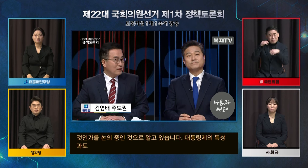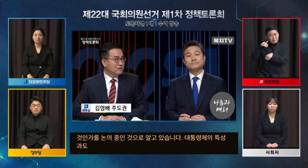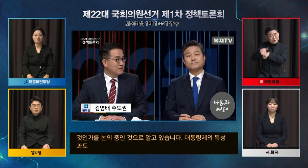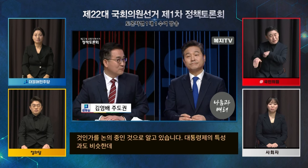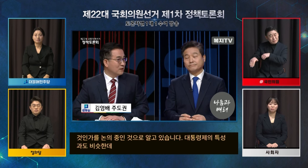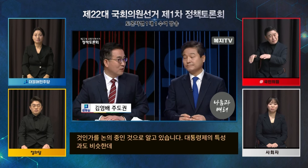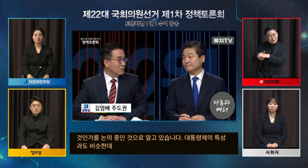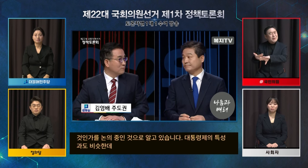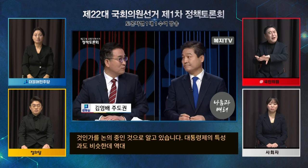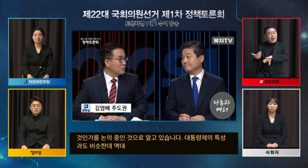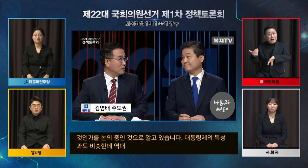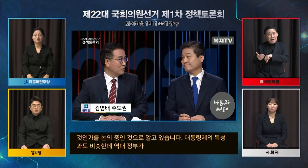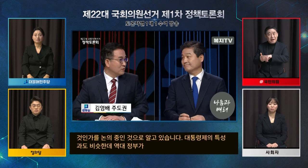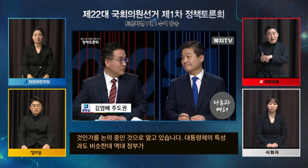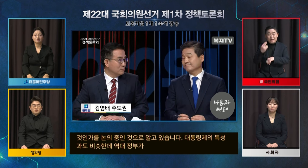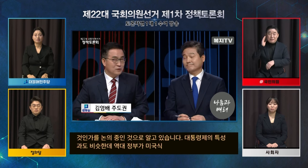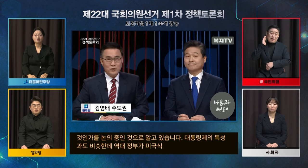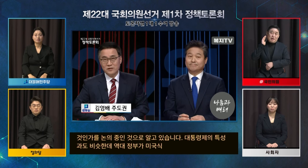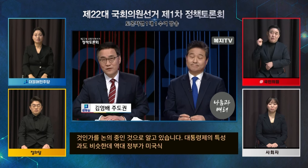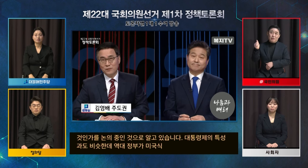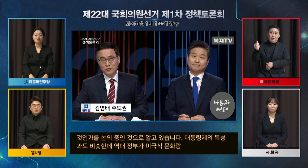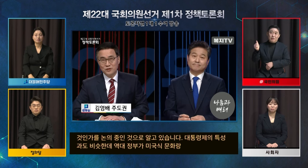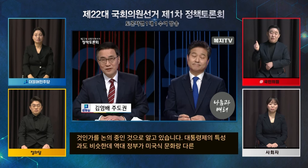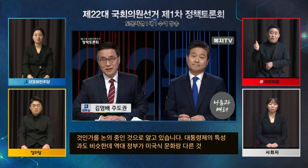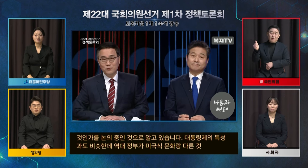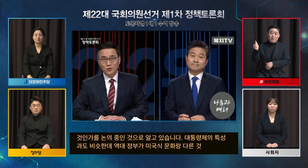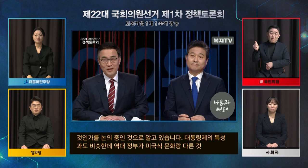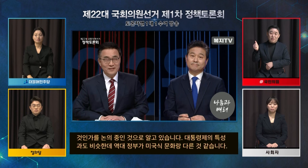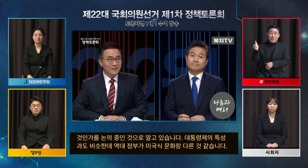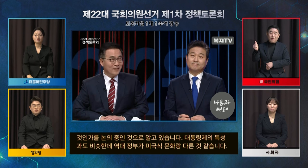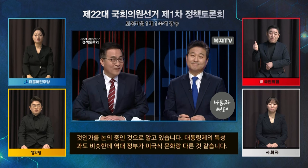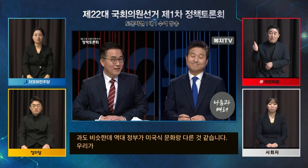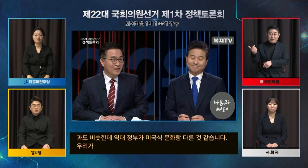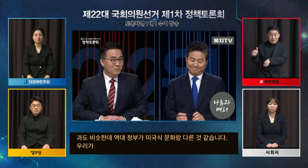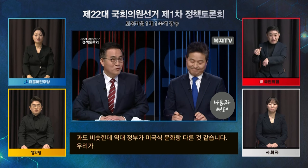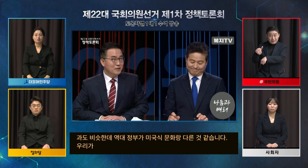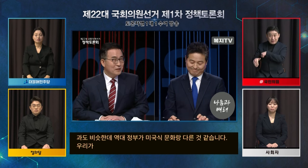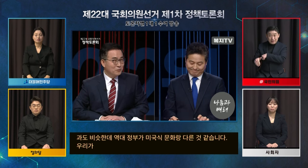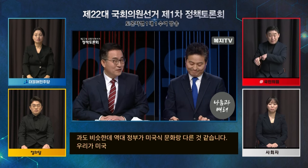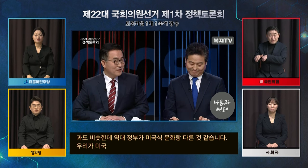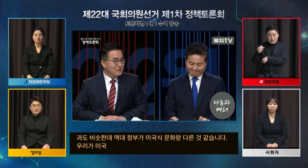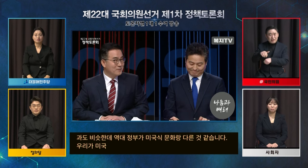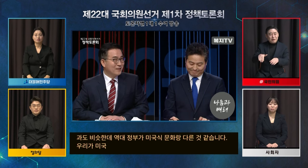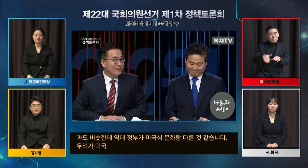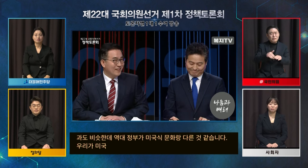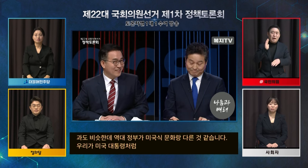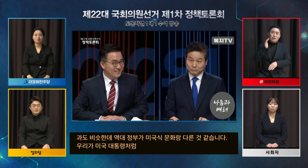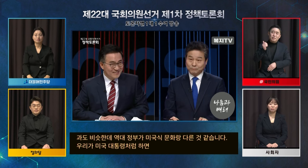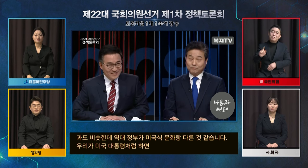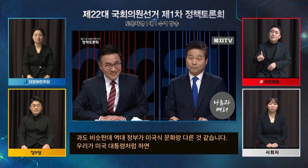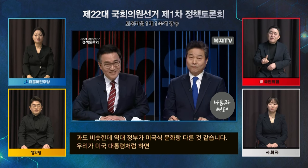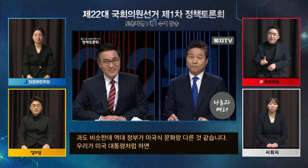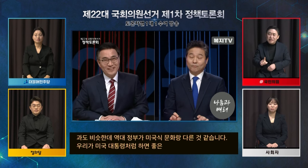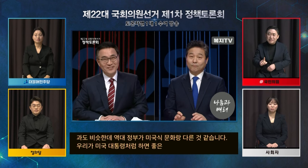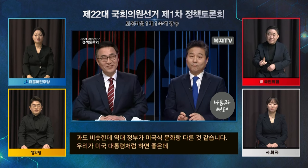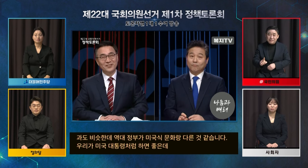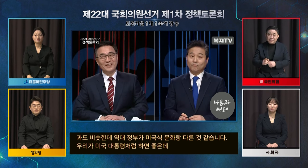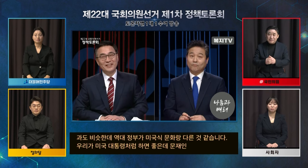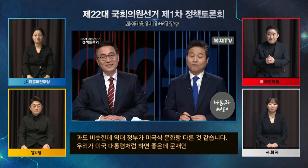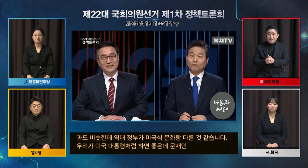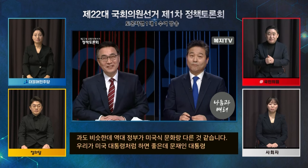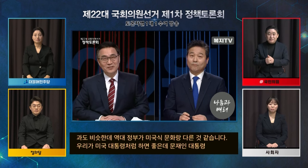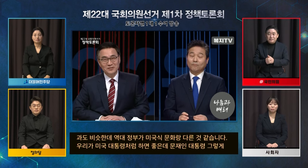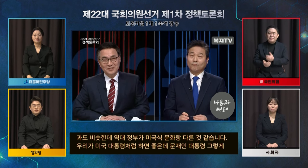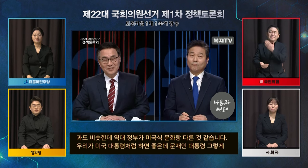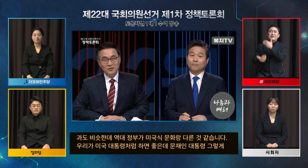문화가 좀 다른 것 같습니다. 우리는 미국 대통령 웨스팅에 보듯이 이렇게 하면 좋겠는데 문재인 대통령 그렇게 했습니까? 그전에도 그렇지도 않았고